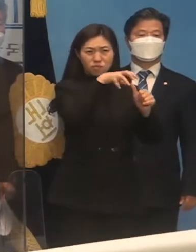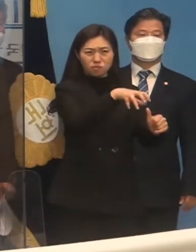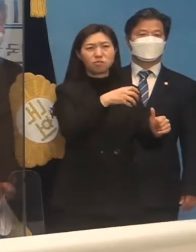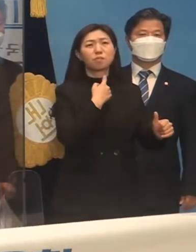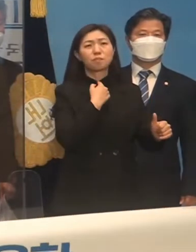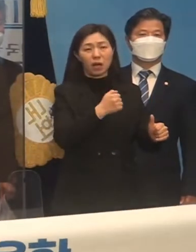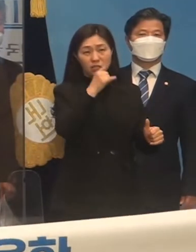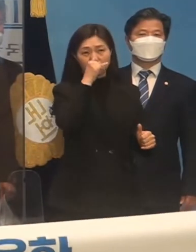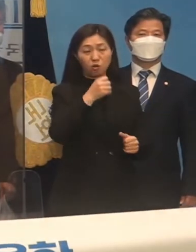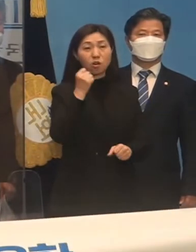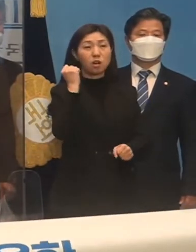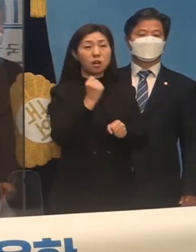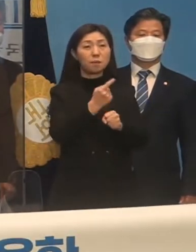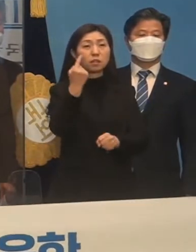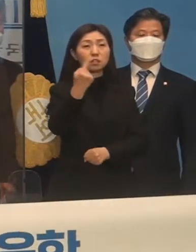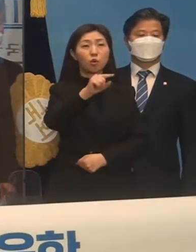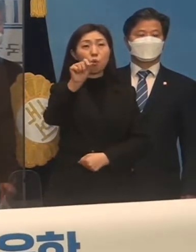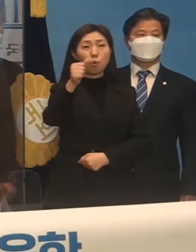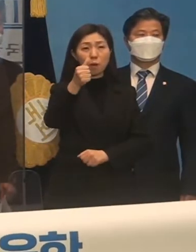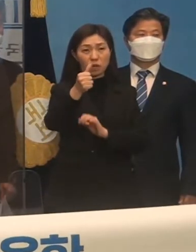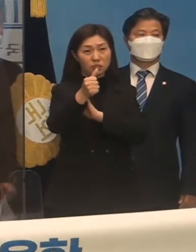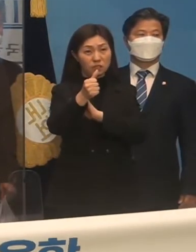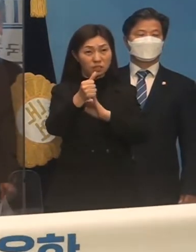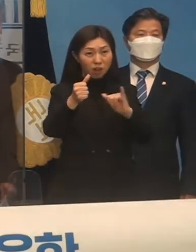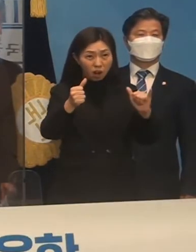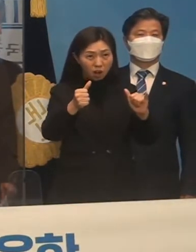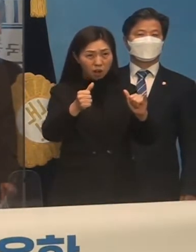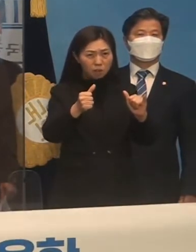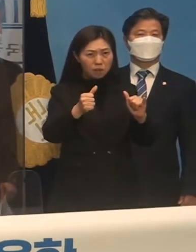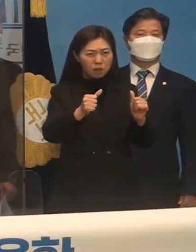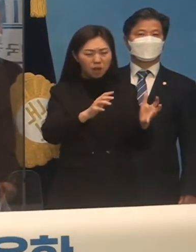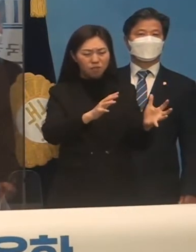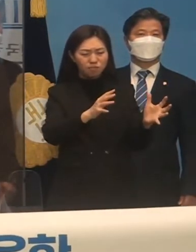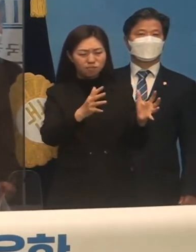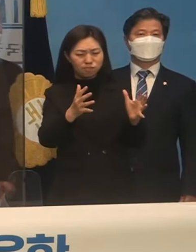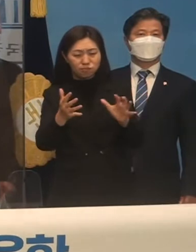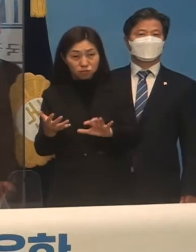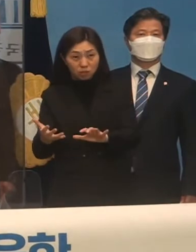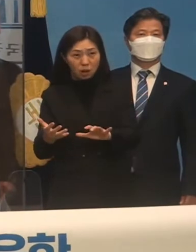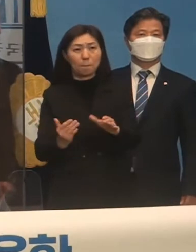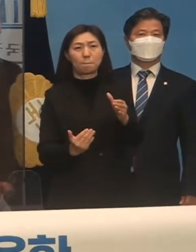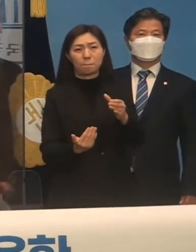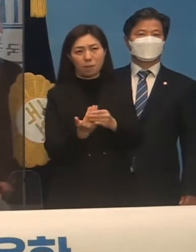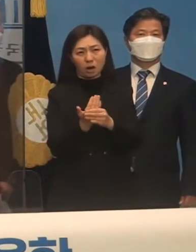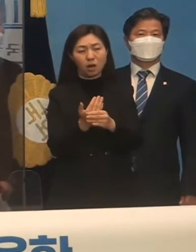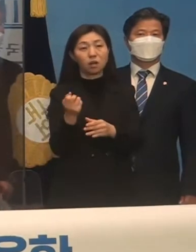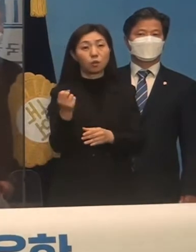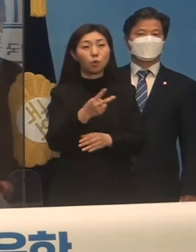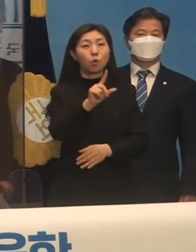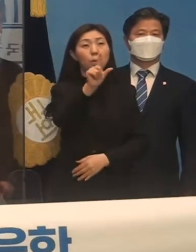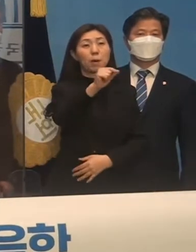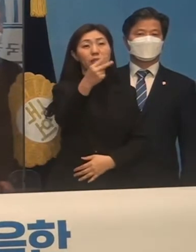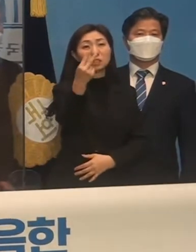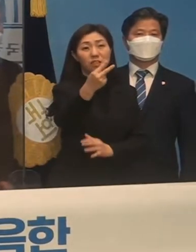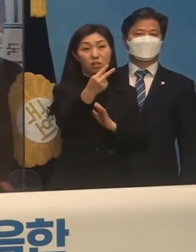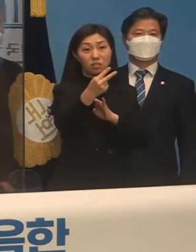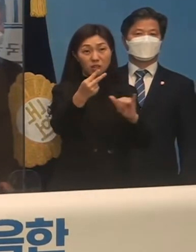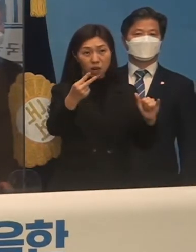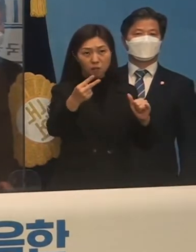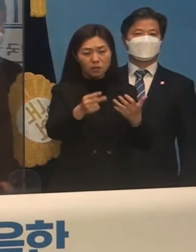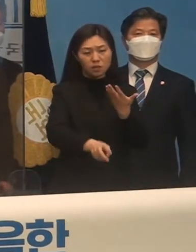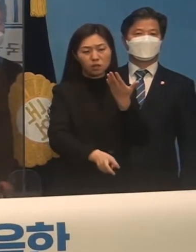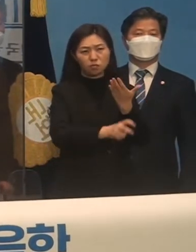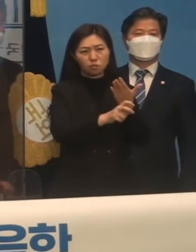이미 1,500명 가까운 시민들이 잔인하게 학살되었고 12,000명 이상이 불법